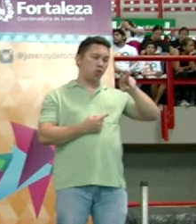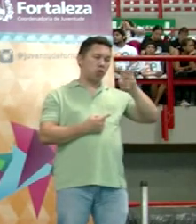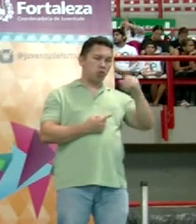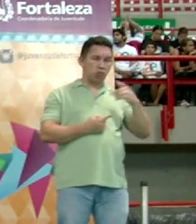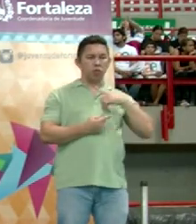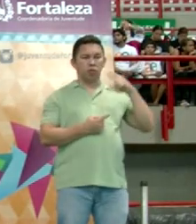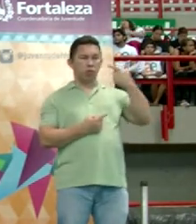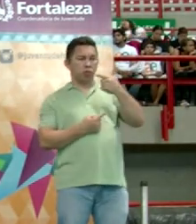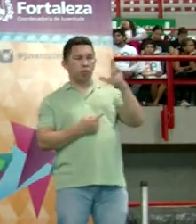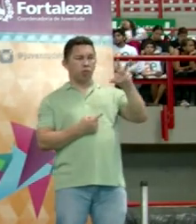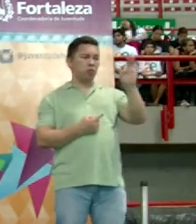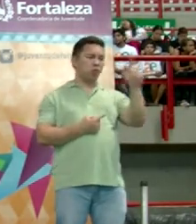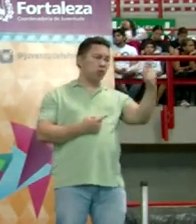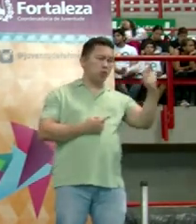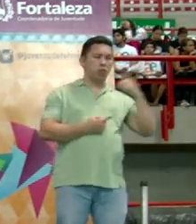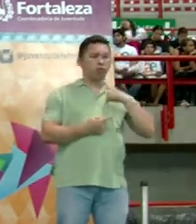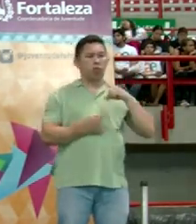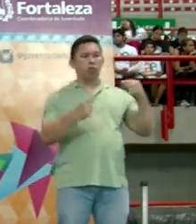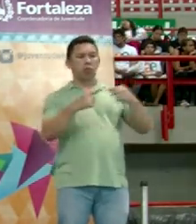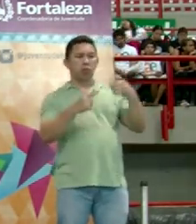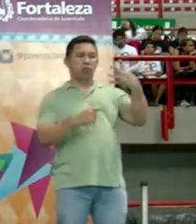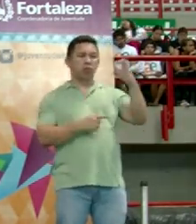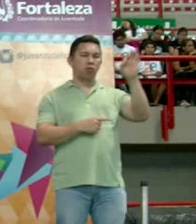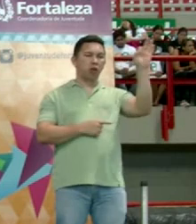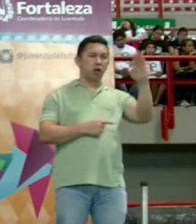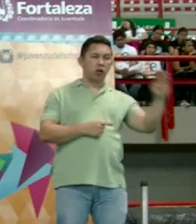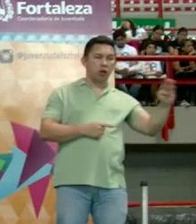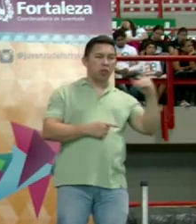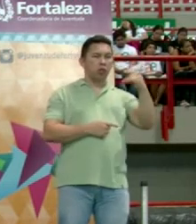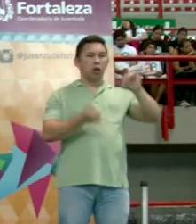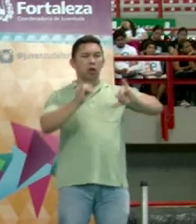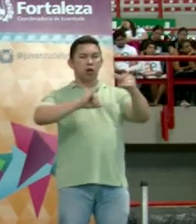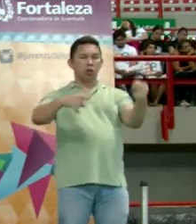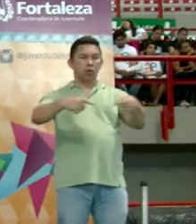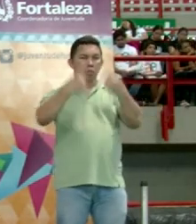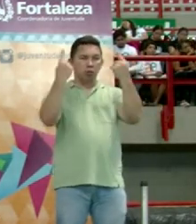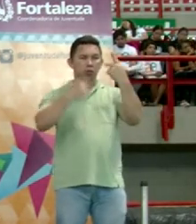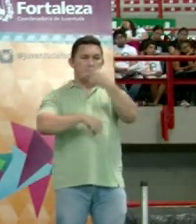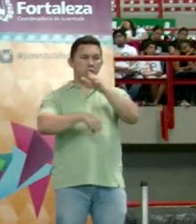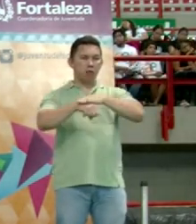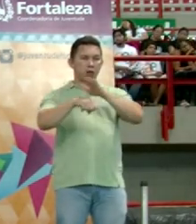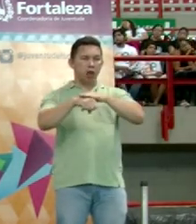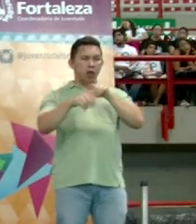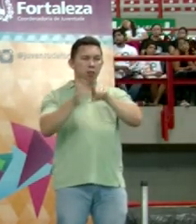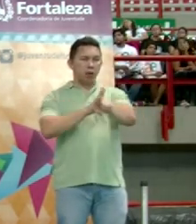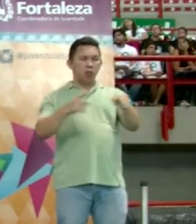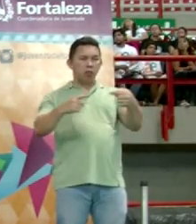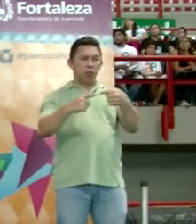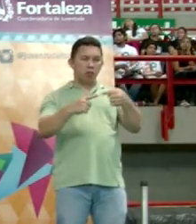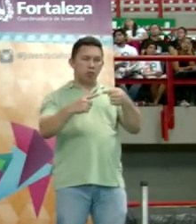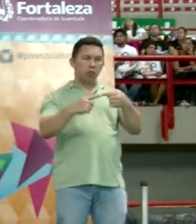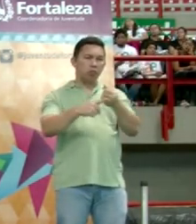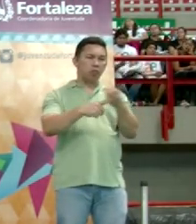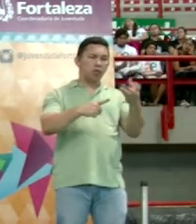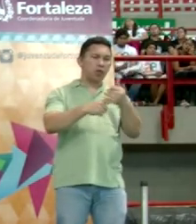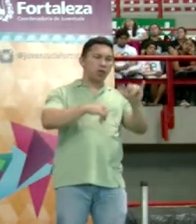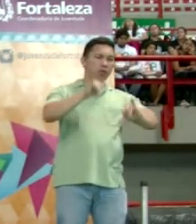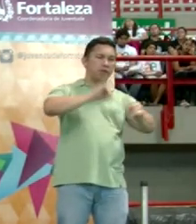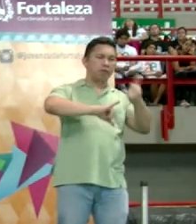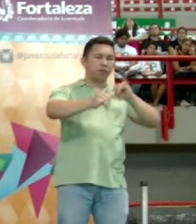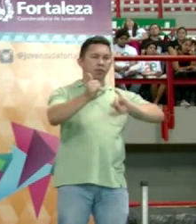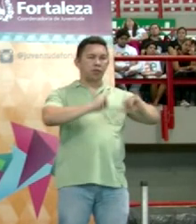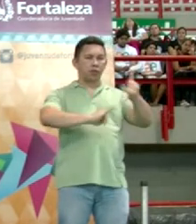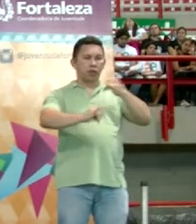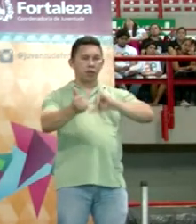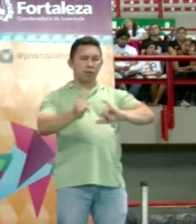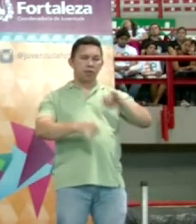em 250 gramas de uma substância é 40%. Questão de química, tá? Questão de química. Físico-química. É mais